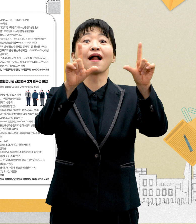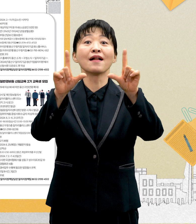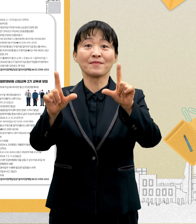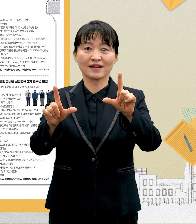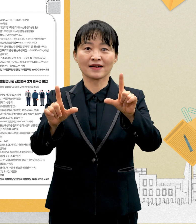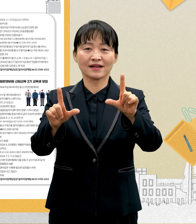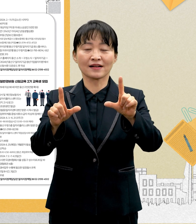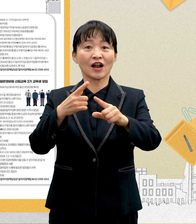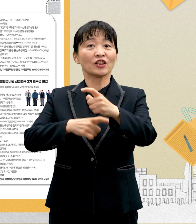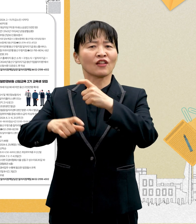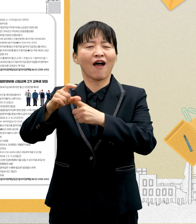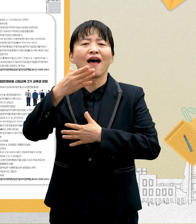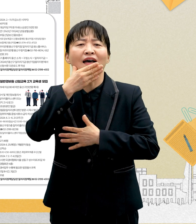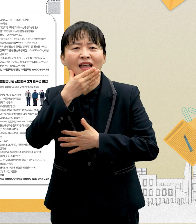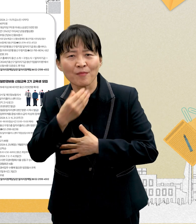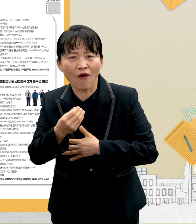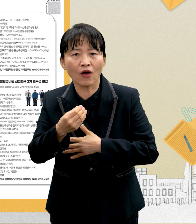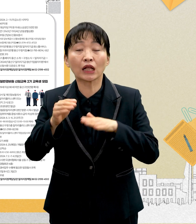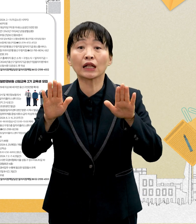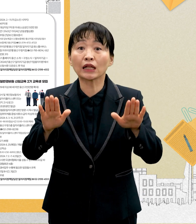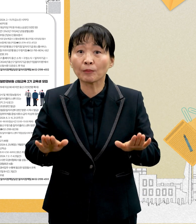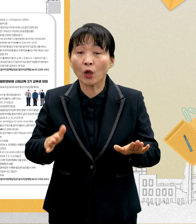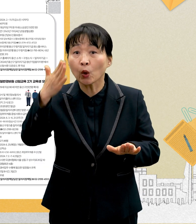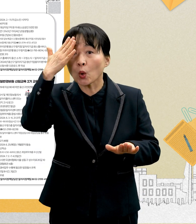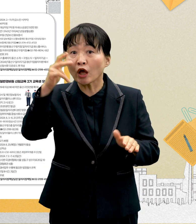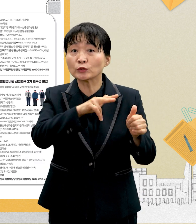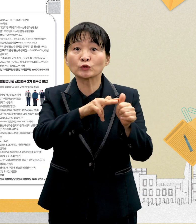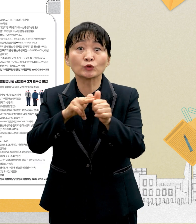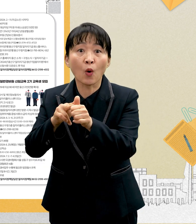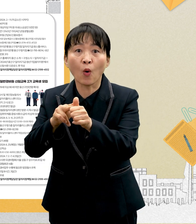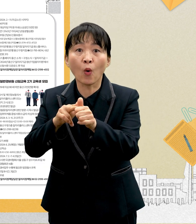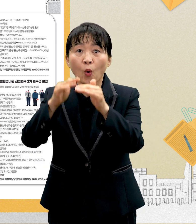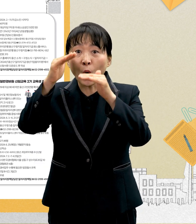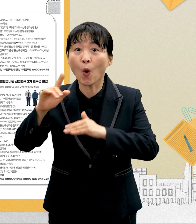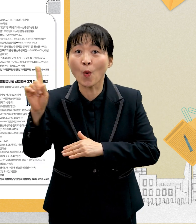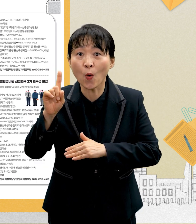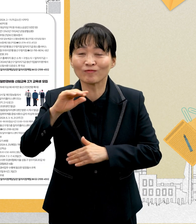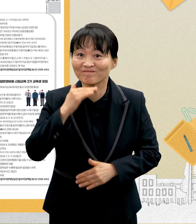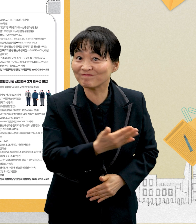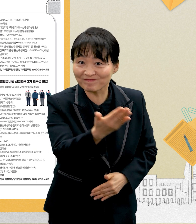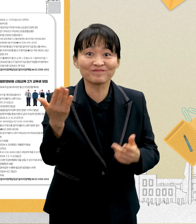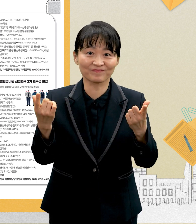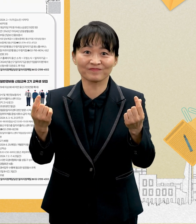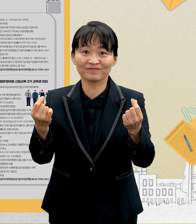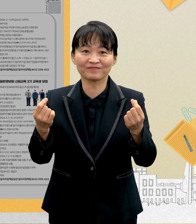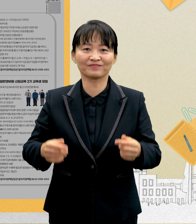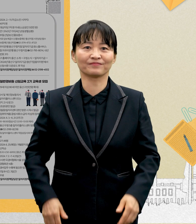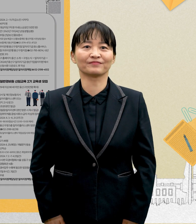구민의 삶을 더 행복하게, 이달의 용산정보통에는 어떤 소식이 기다리고 있을까요? 용산구가